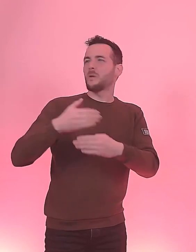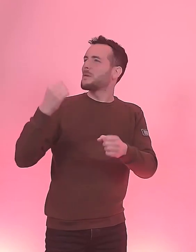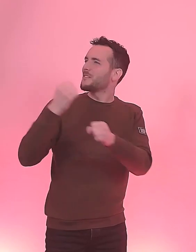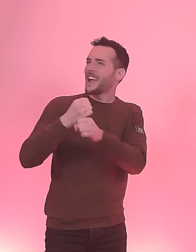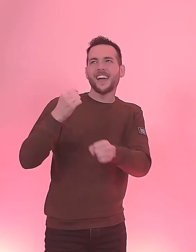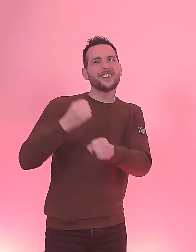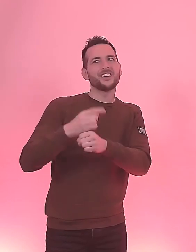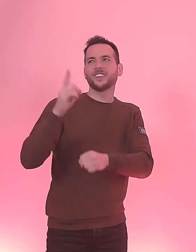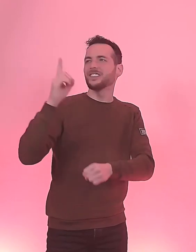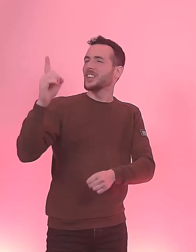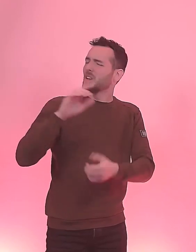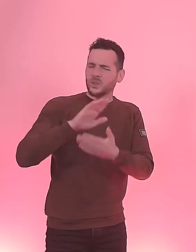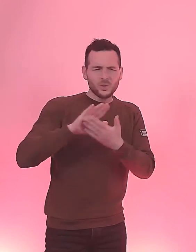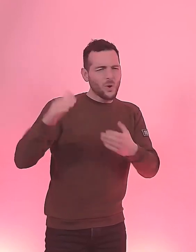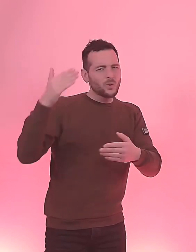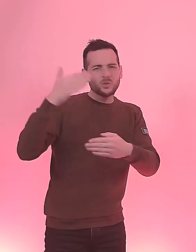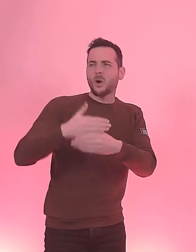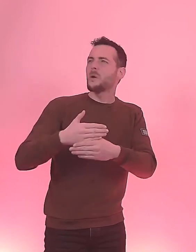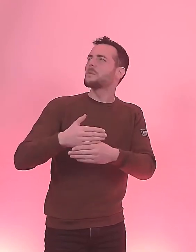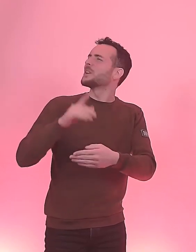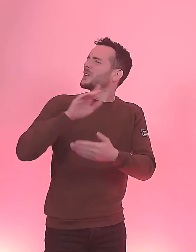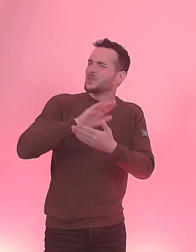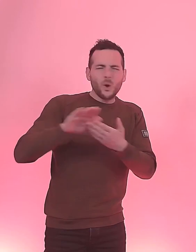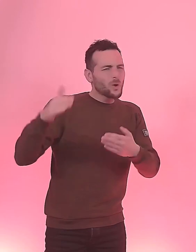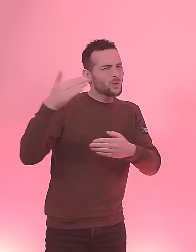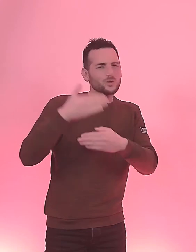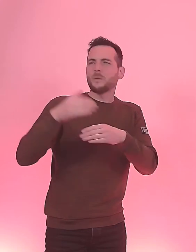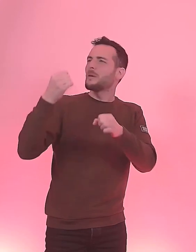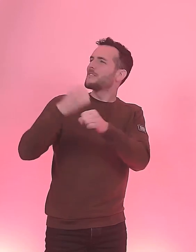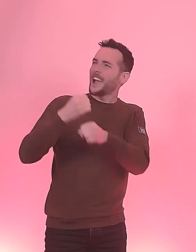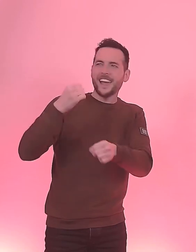bestaan net staan